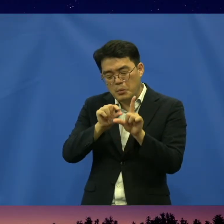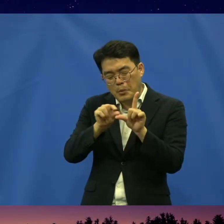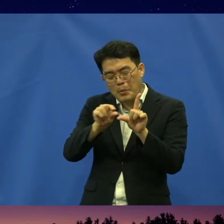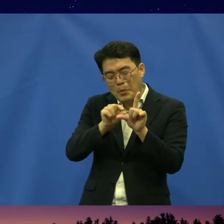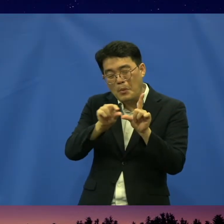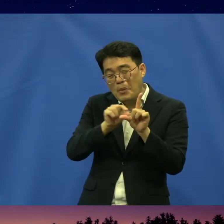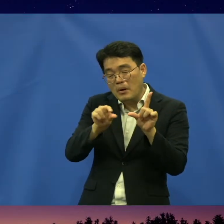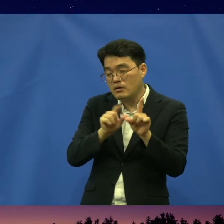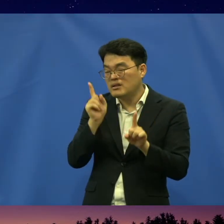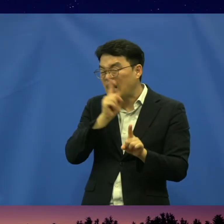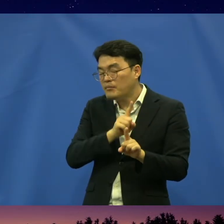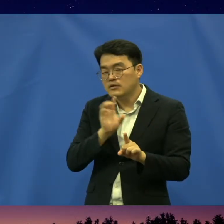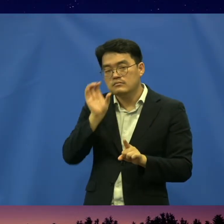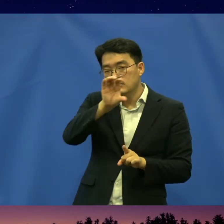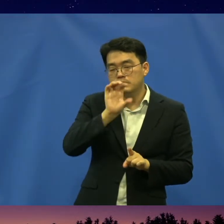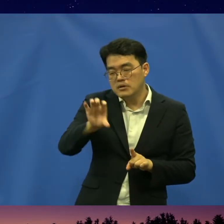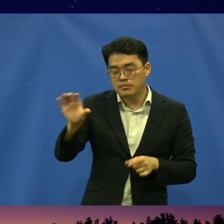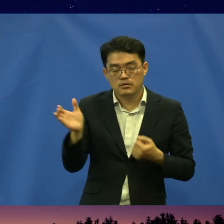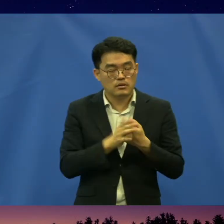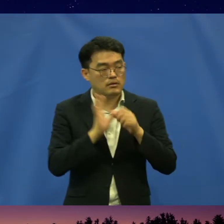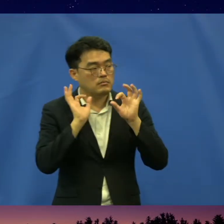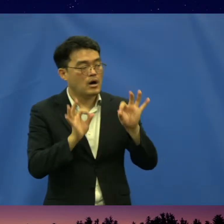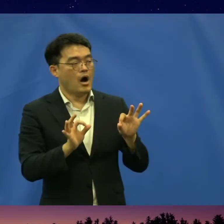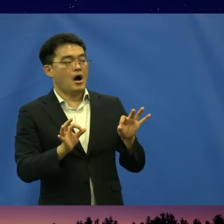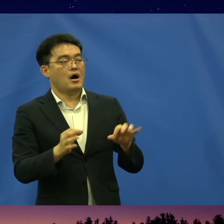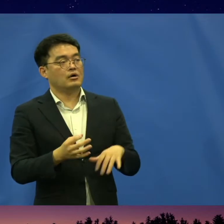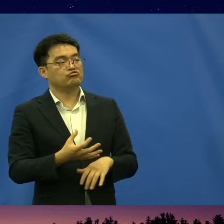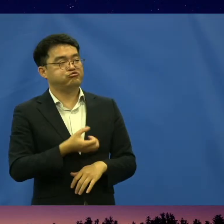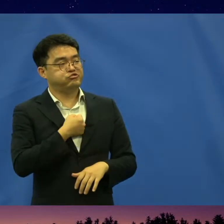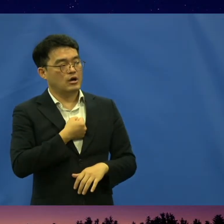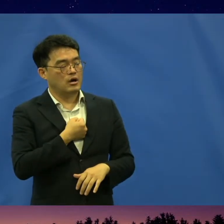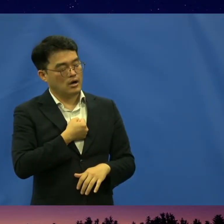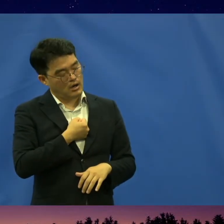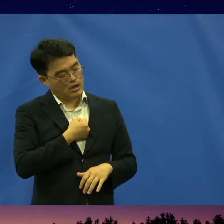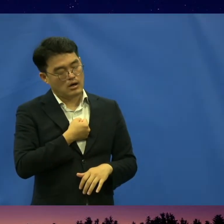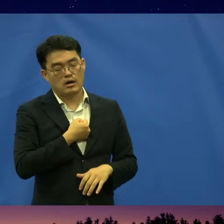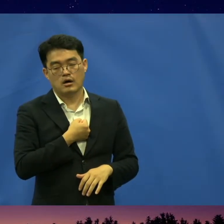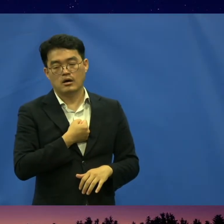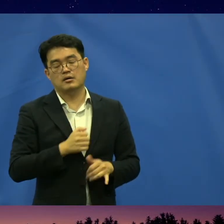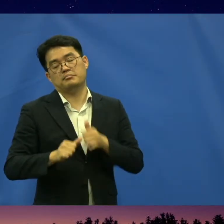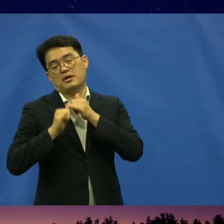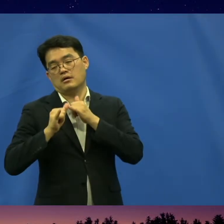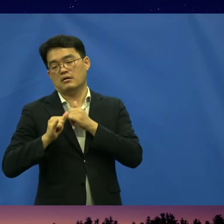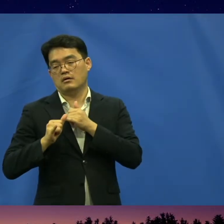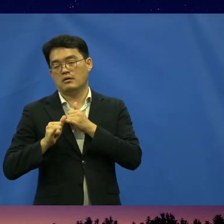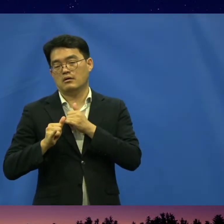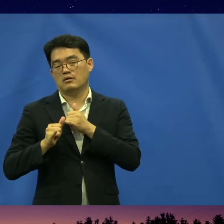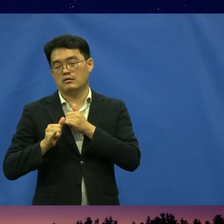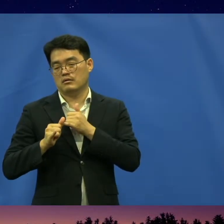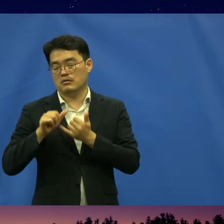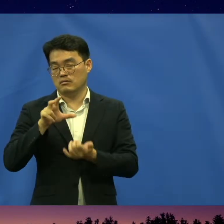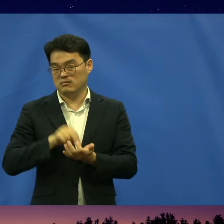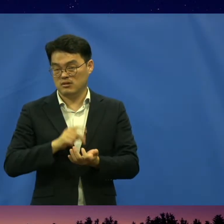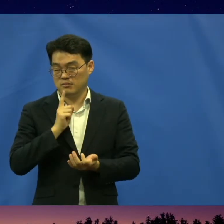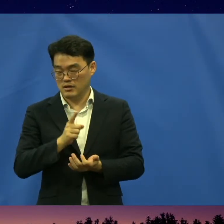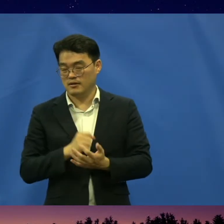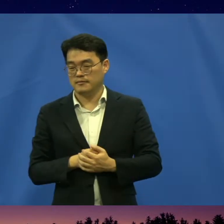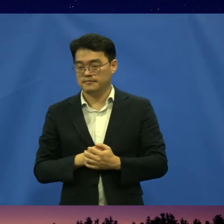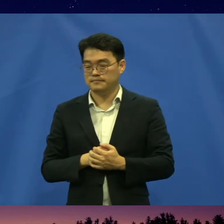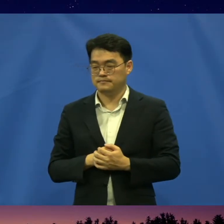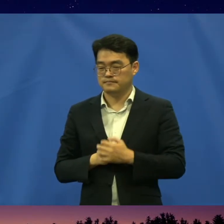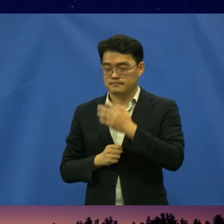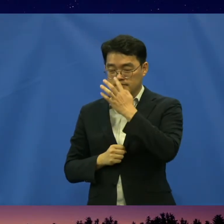여러분, 엘리야의 로뎀나무에서 죽기를 구한 심정과 같습니다. 분노의 감정에 가득 차 자신과 이런